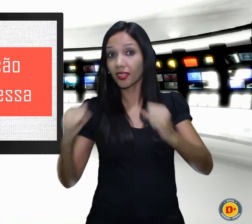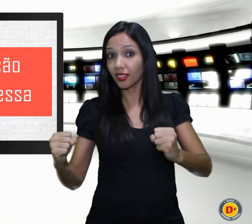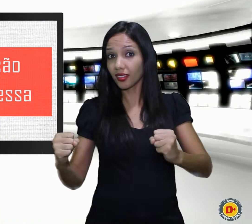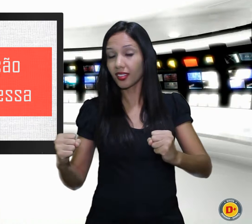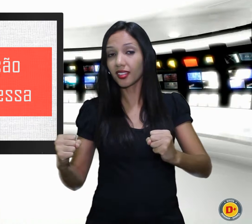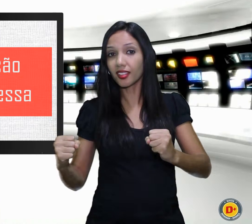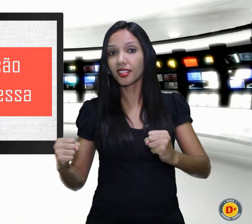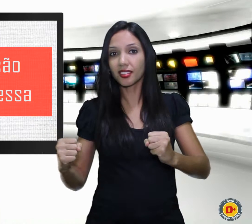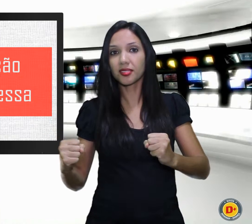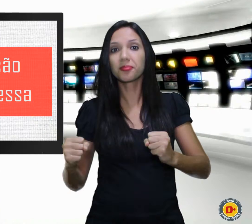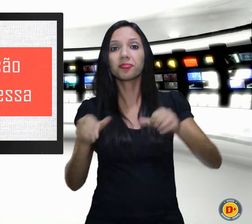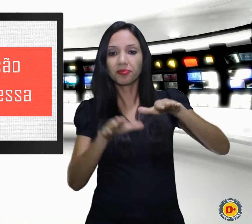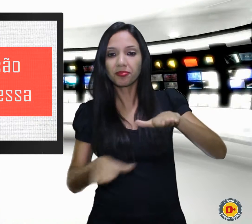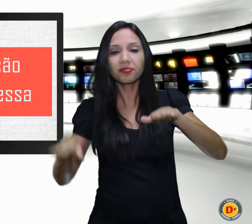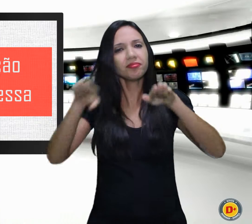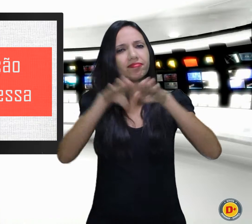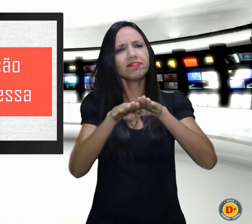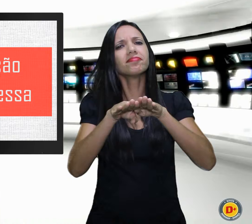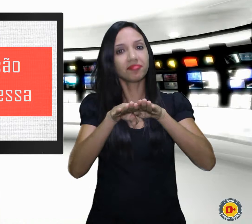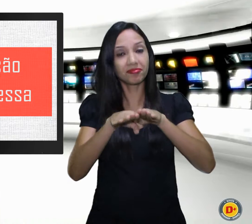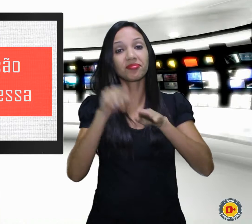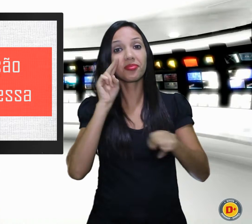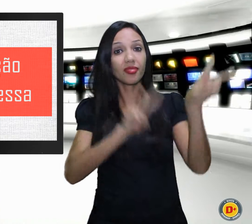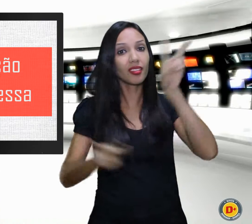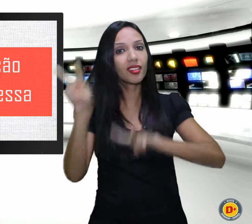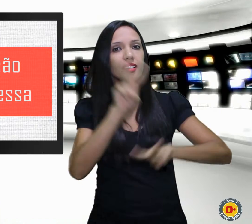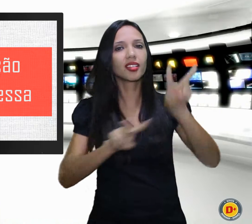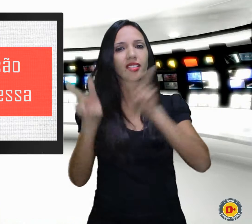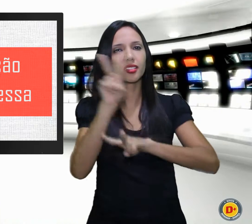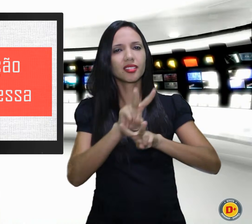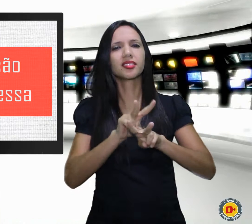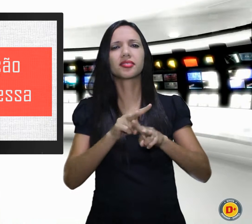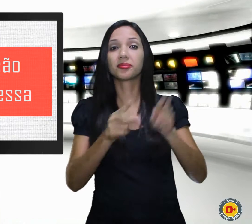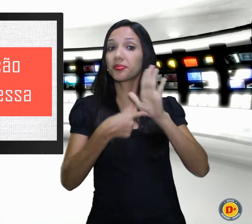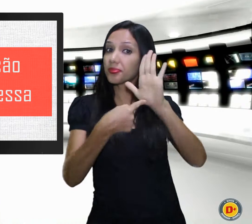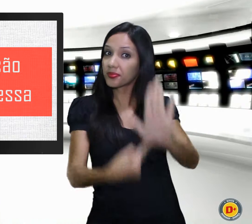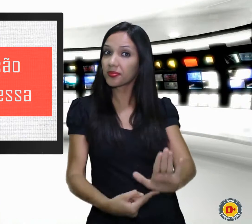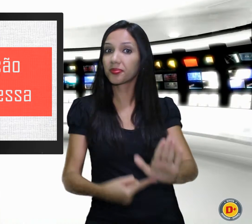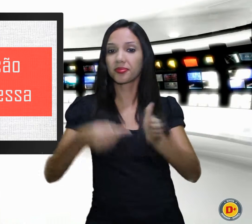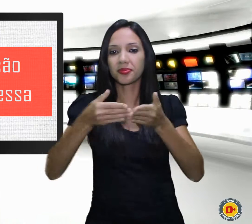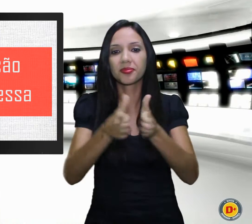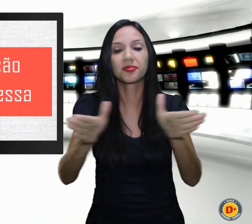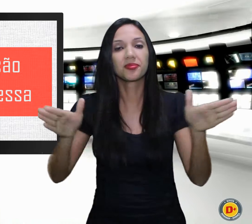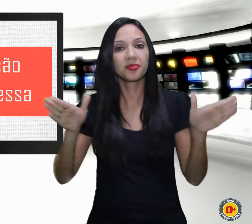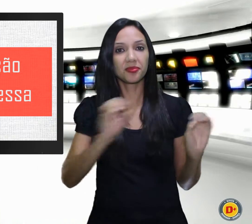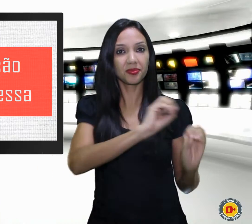O alinhamento a uma dessas visões definirá sistematicamente os rumos da educação que a escola oferecerá ao